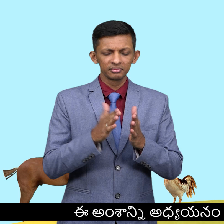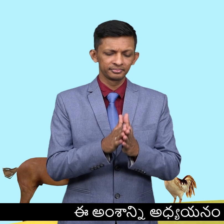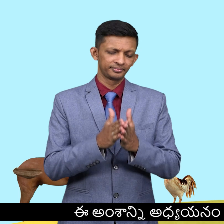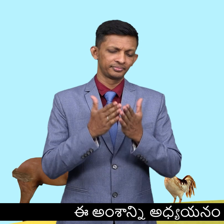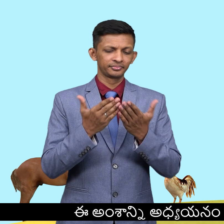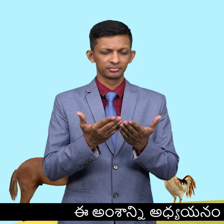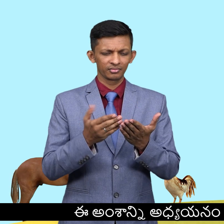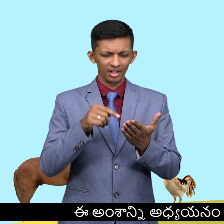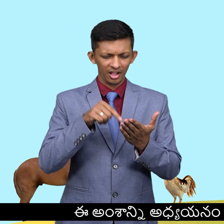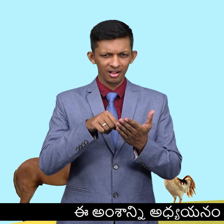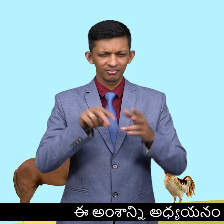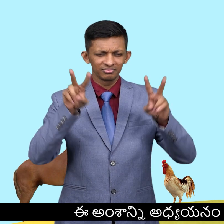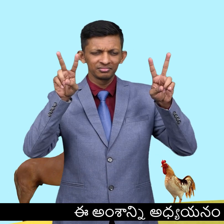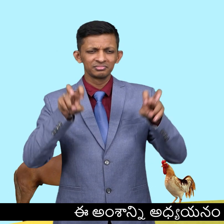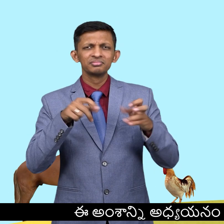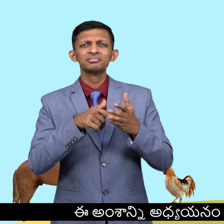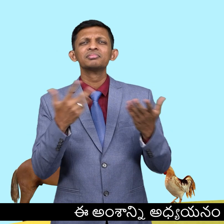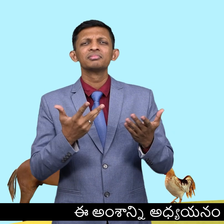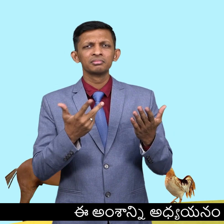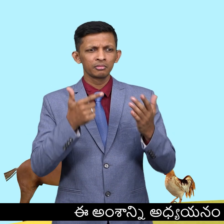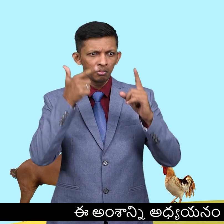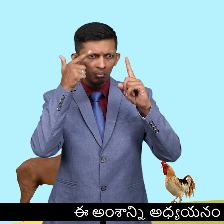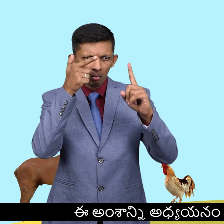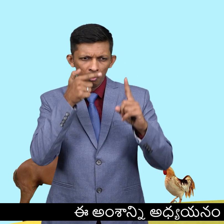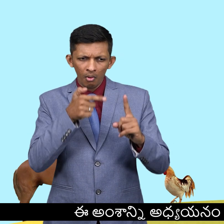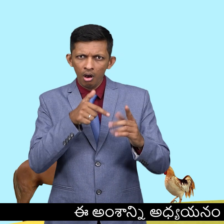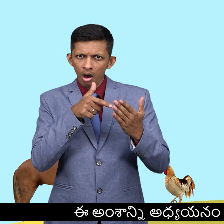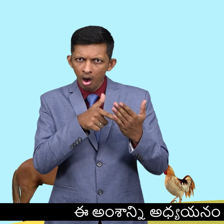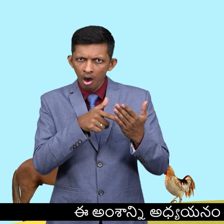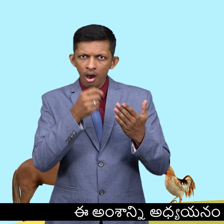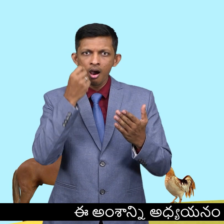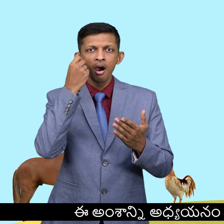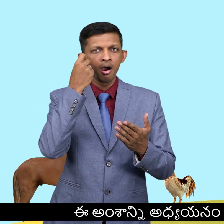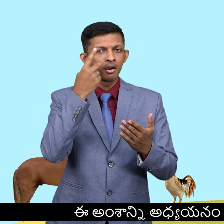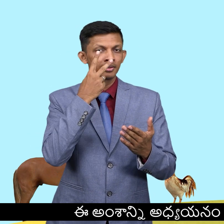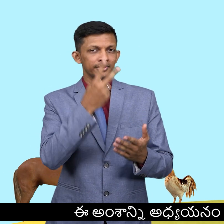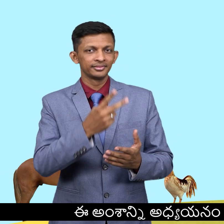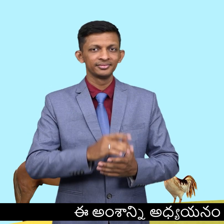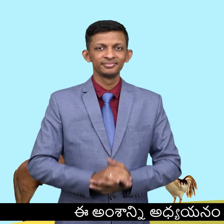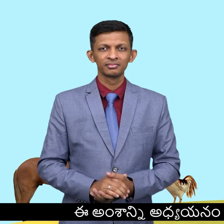ఈ అంశాన్ని అధ్యయనం చేసిన తర్వాత మీరు వీటిని చేయగలరు.